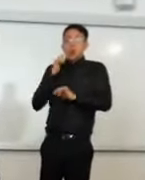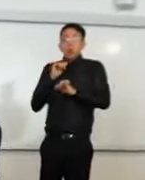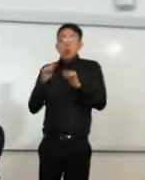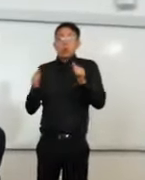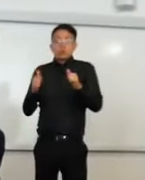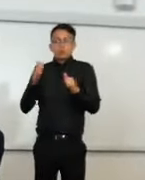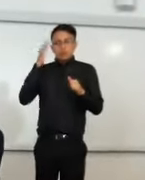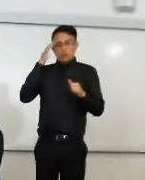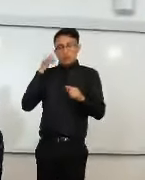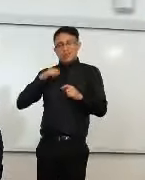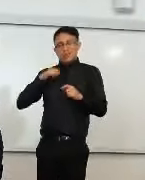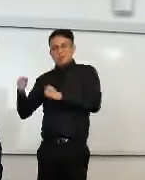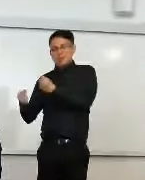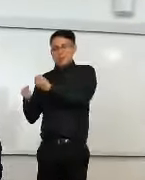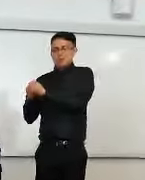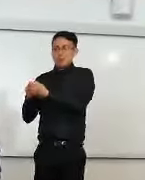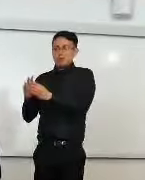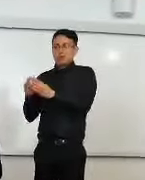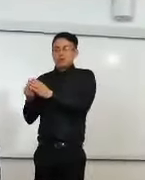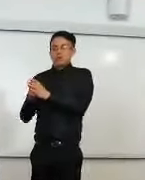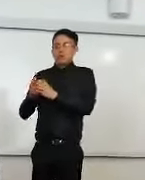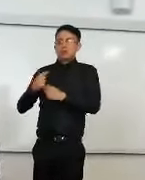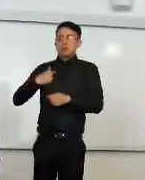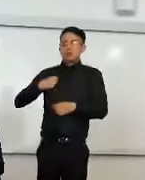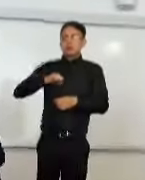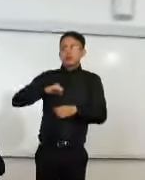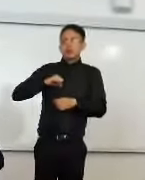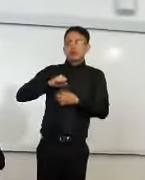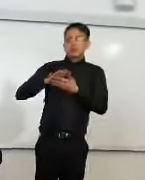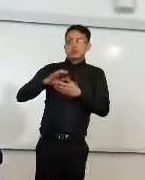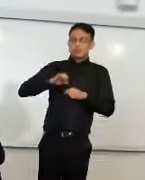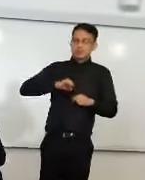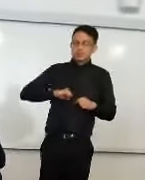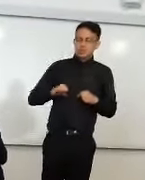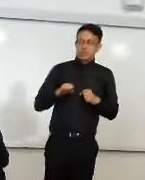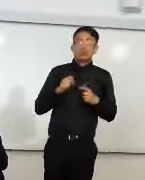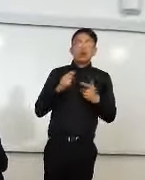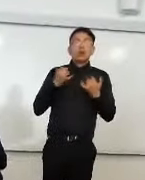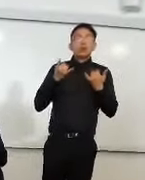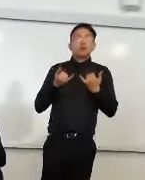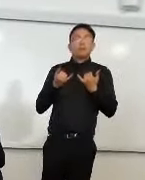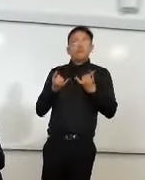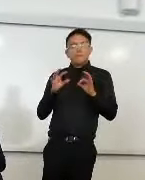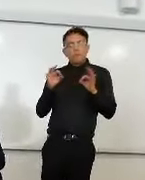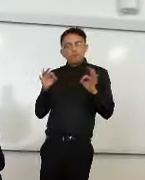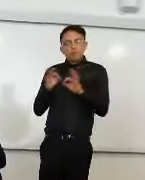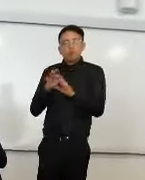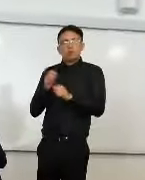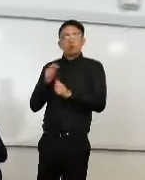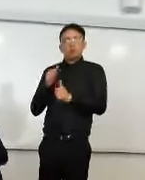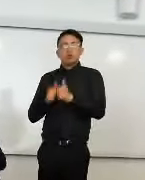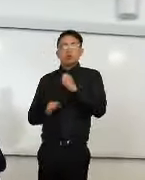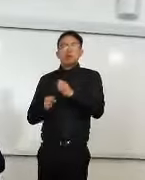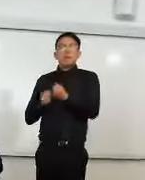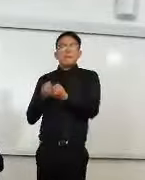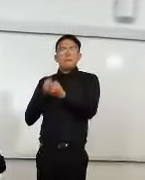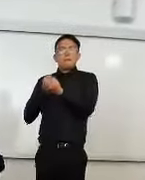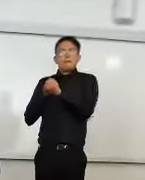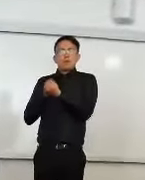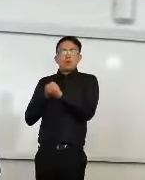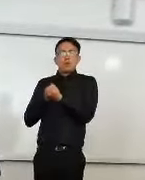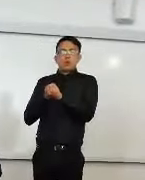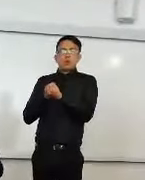son ajustes razonables, digamos, en la prestación y la garantía de los derechos. Pero aquí necesitamos hacer énfasis en esos apoyos que,